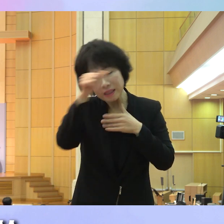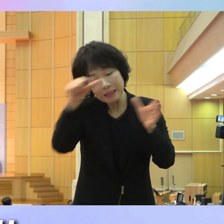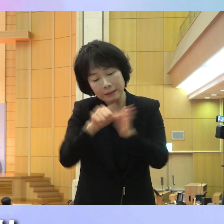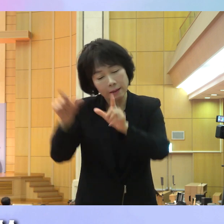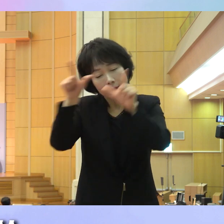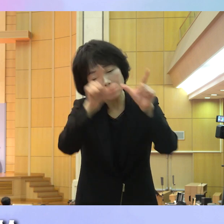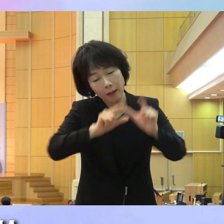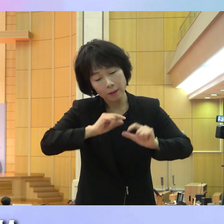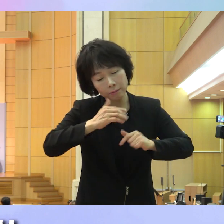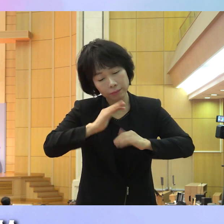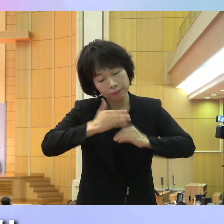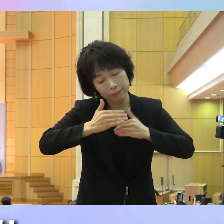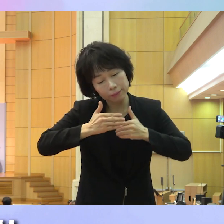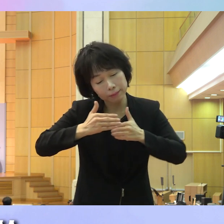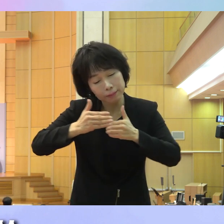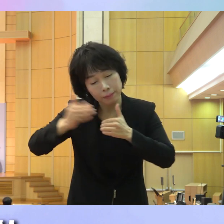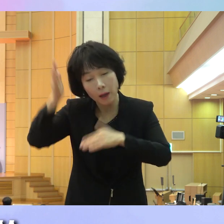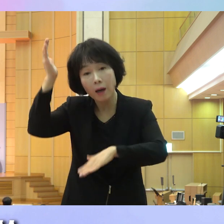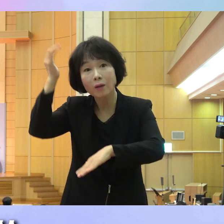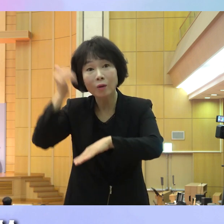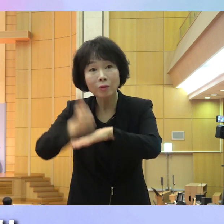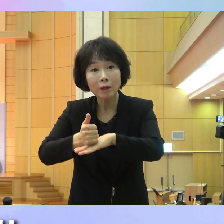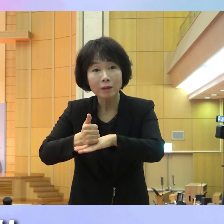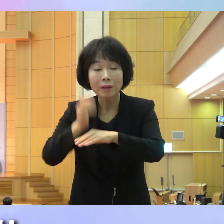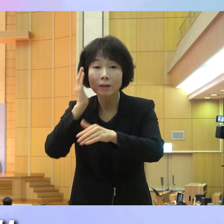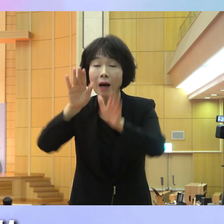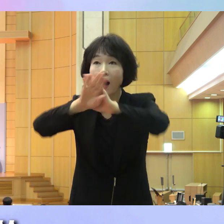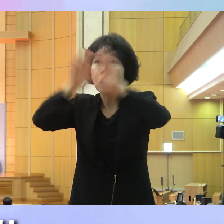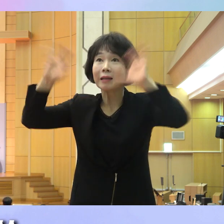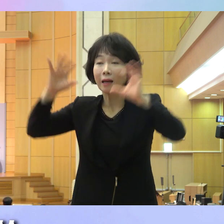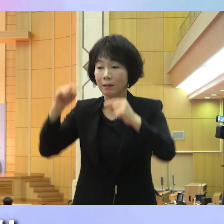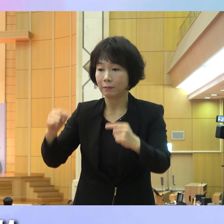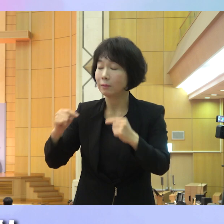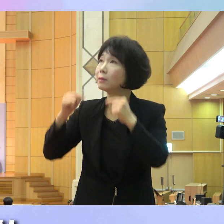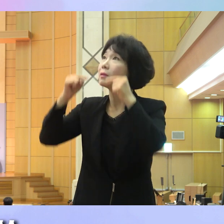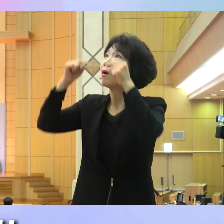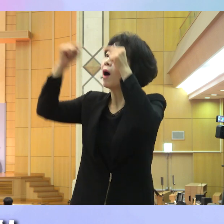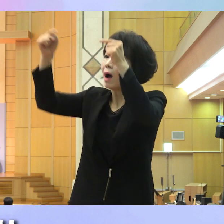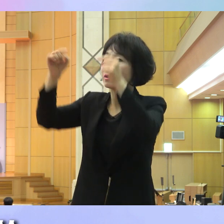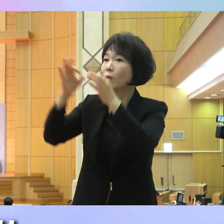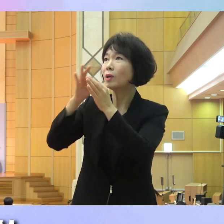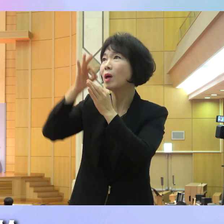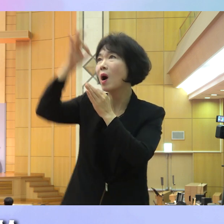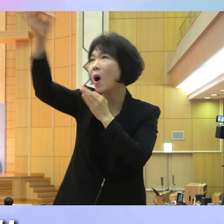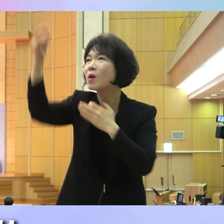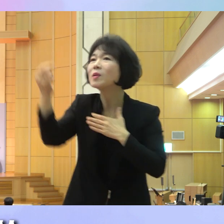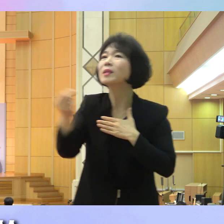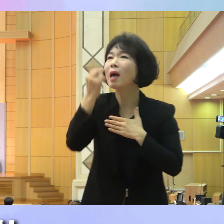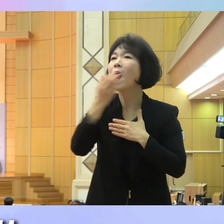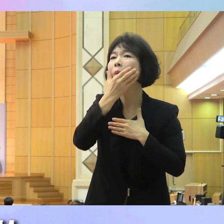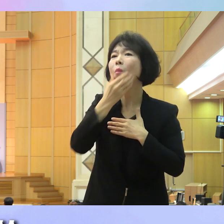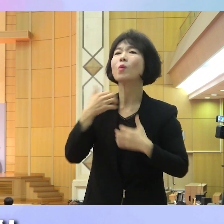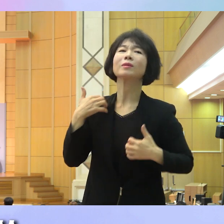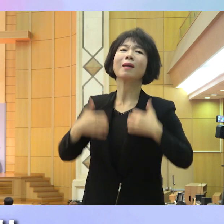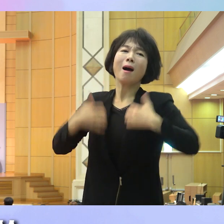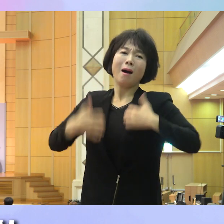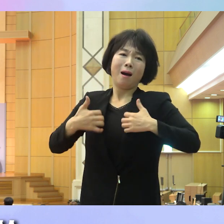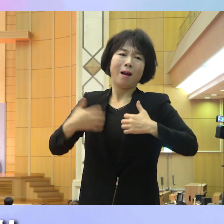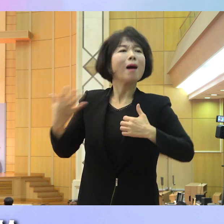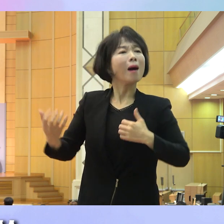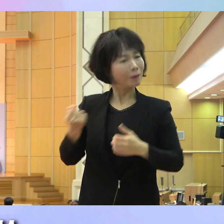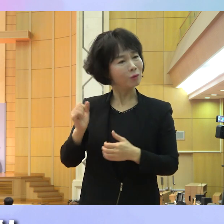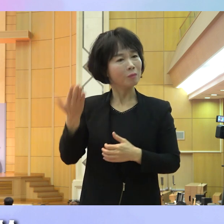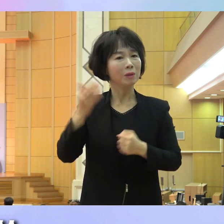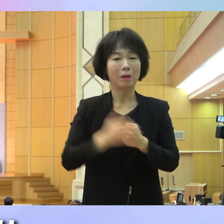저렇게 살든 천국에 가서 영생봉헌을 누릴 수 있는 그런 사람도 인생이라고 하는 건 한평생이라는 것입니다.